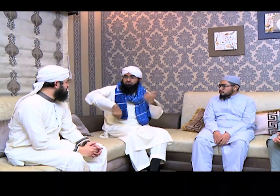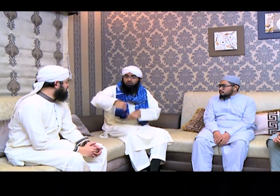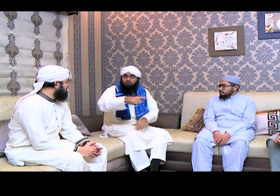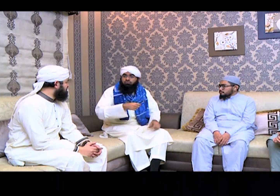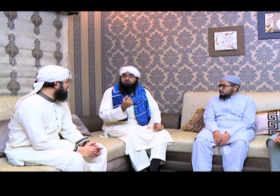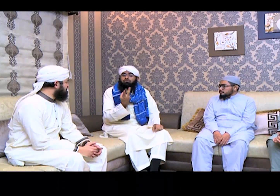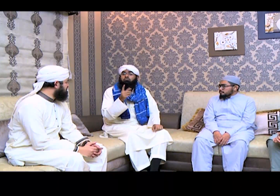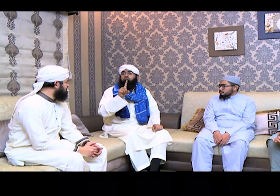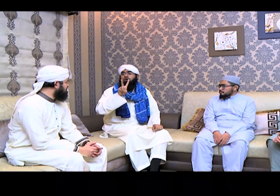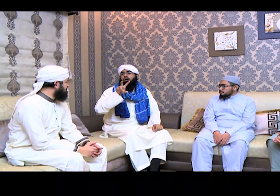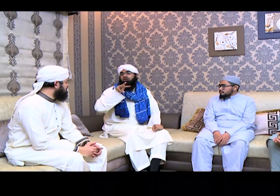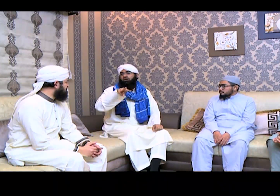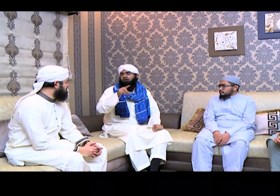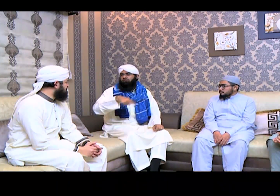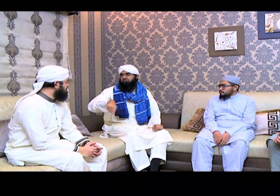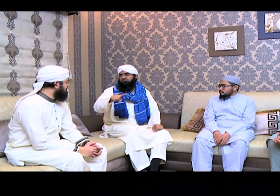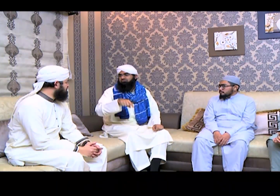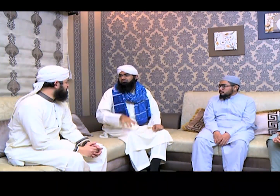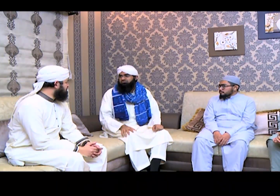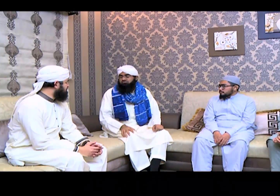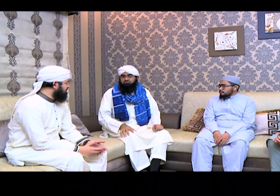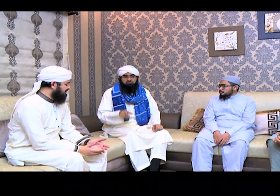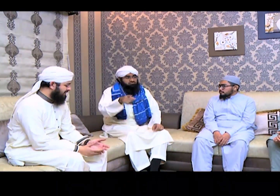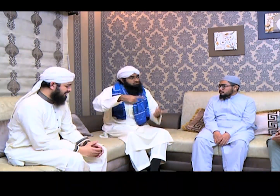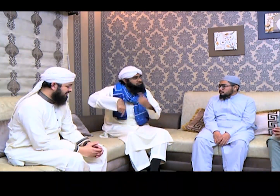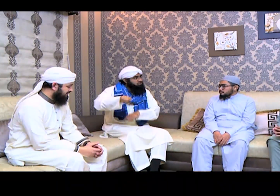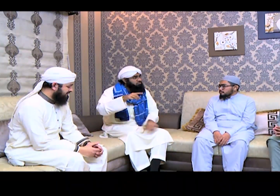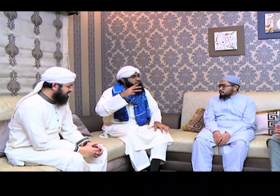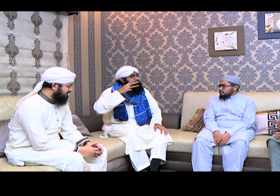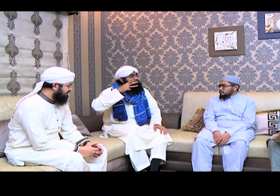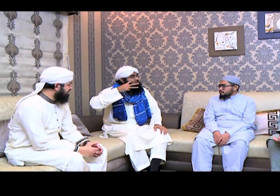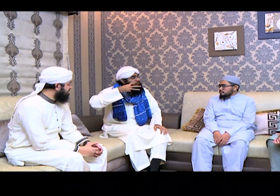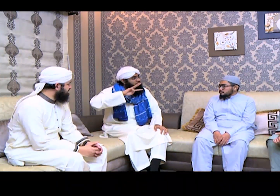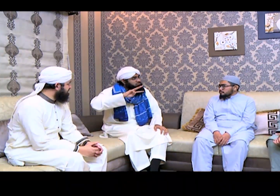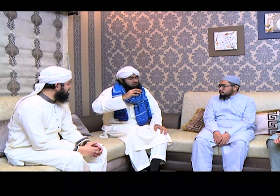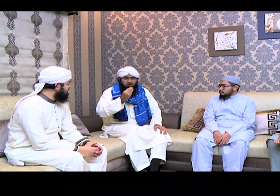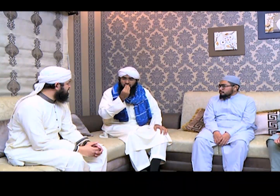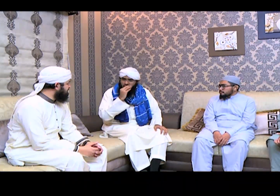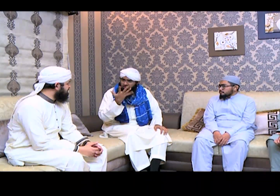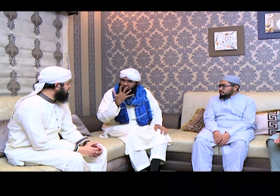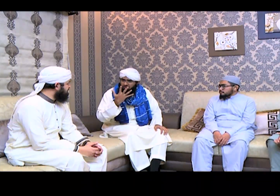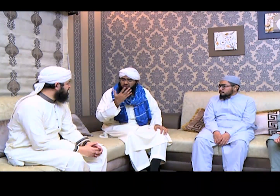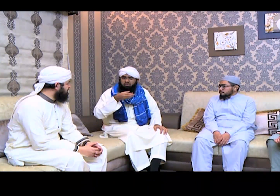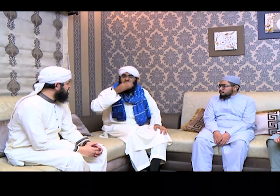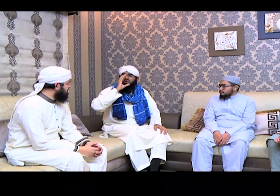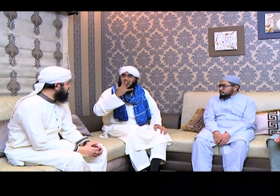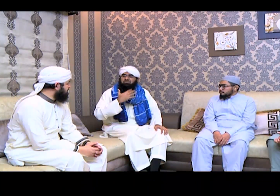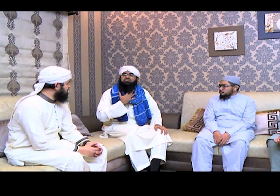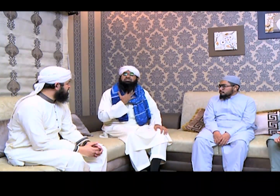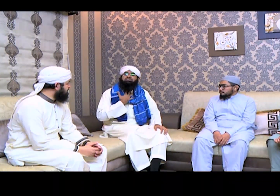تعداد 12,000 تھی۔ یہ سب 3 دن تک زندہ رہے اور اس درمیان میں کچھ بھی کھا پی نہ سکے، بلکہ یوں ہی